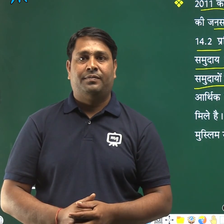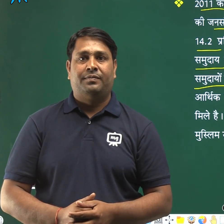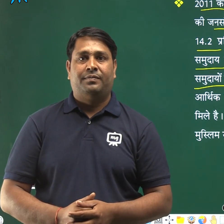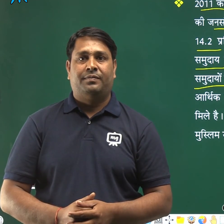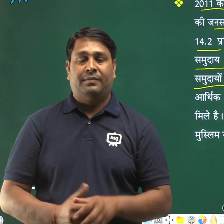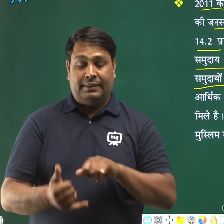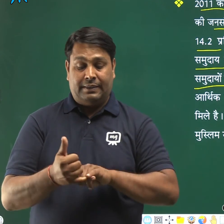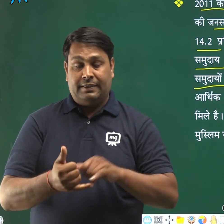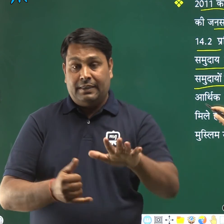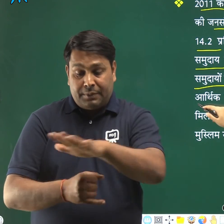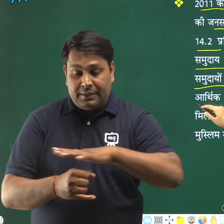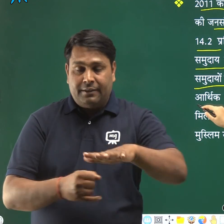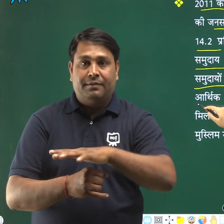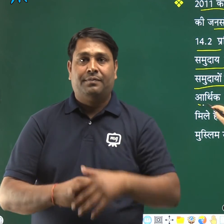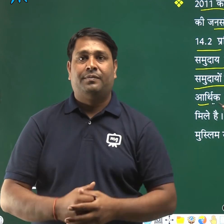सामाजिक